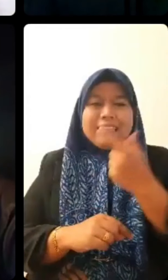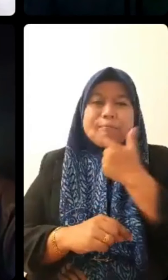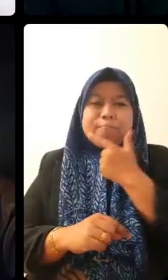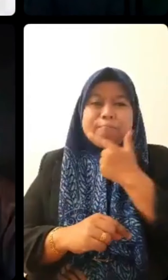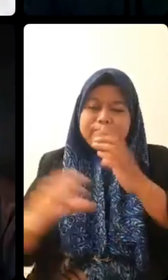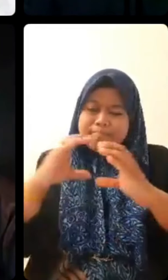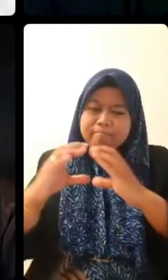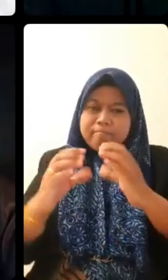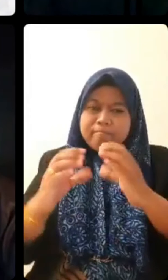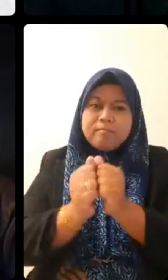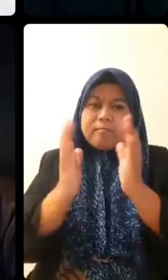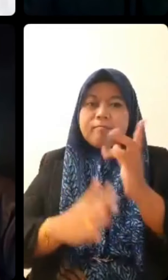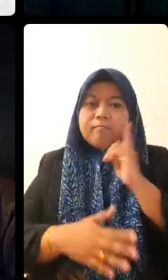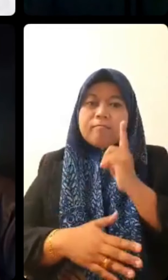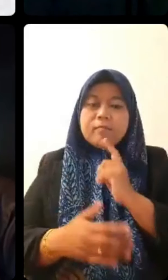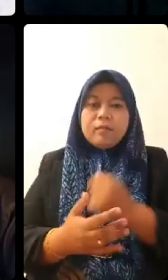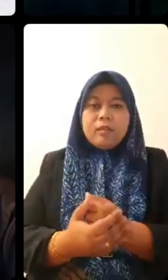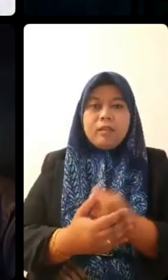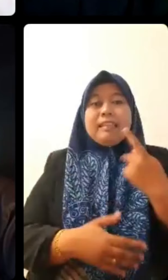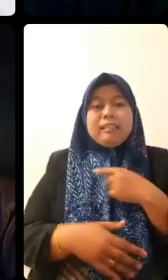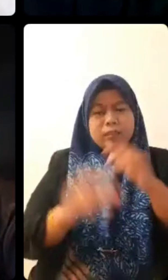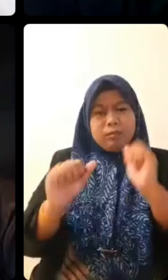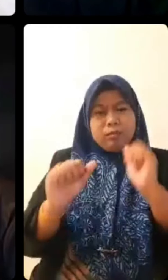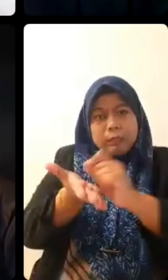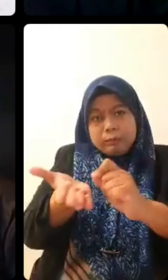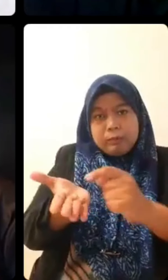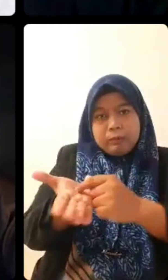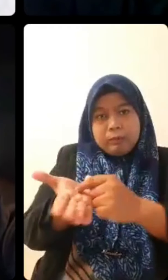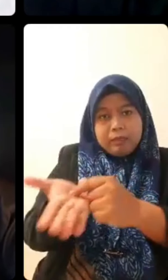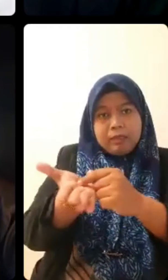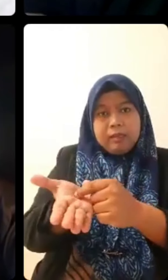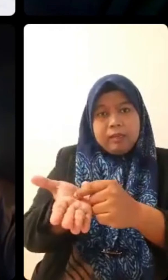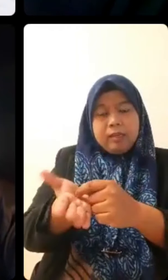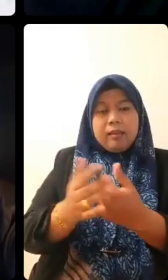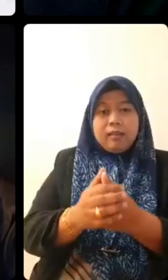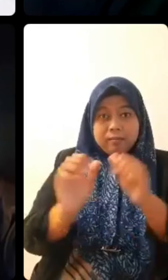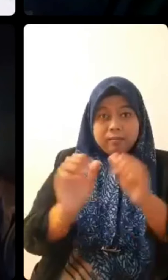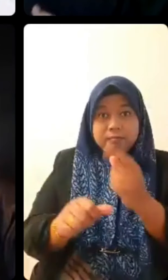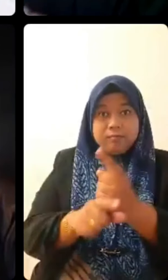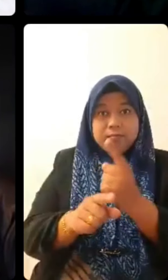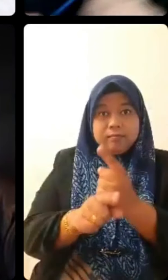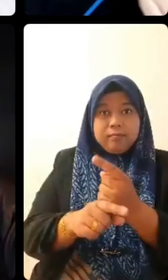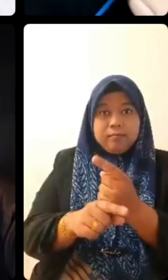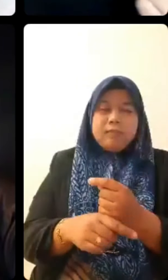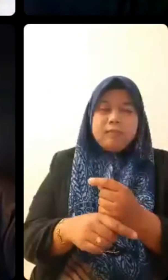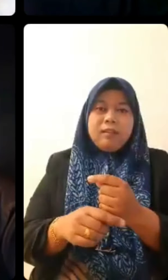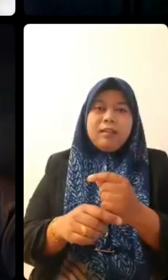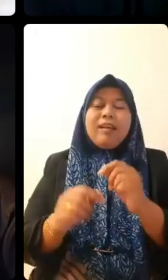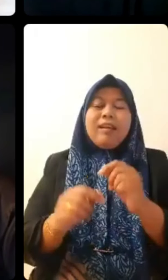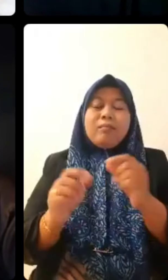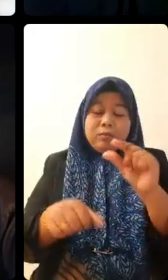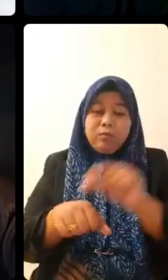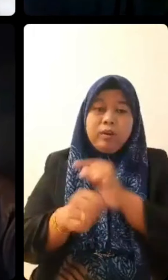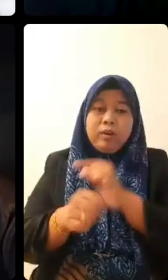kita boleh tulis kita punya percakapan itu di smartphone. Okay, tak, kalau